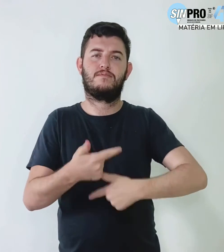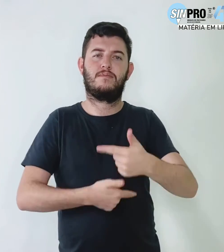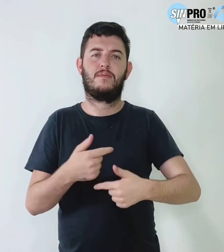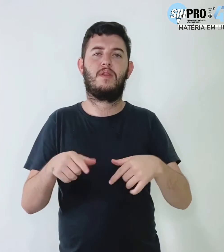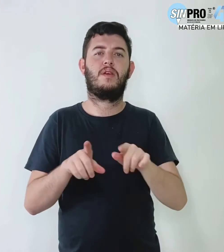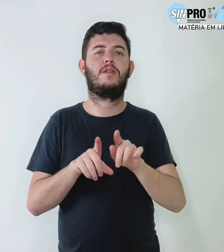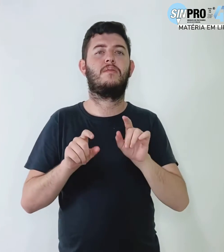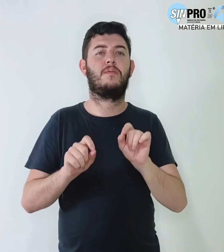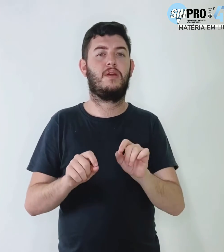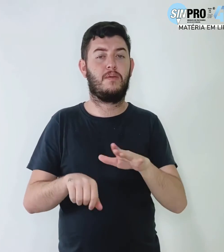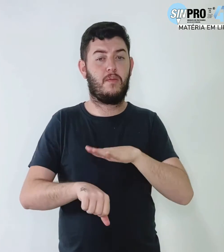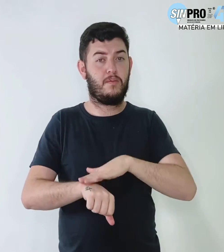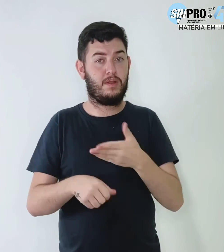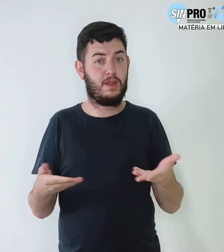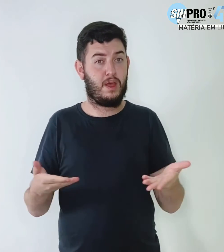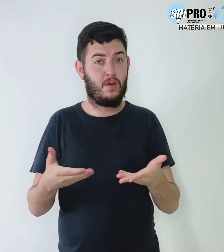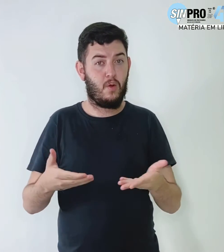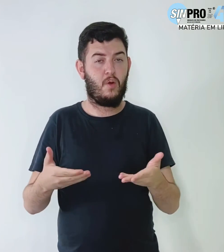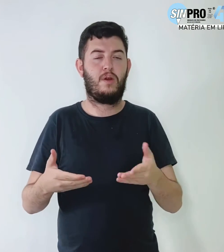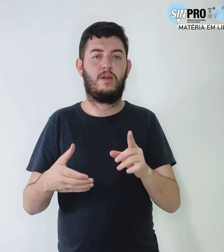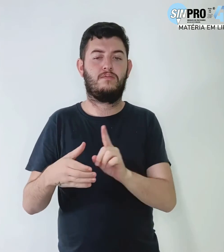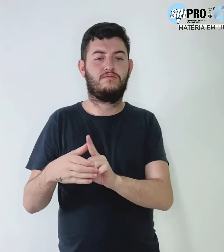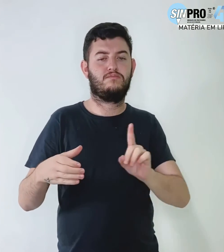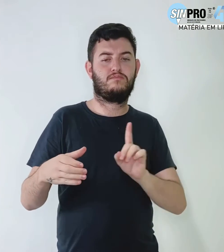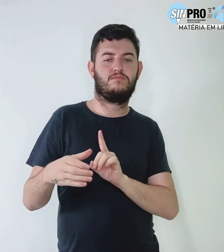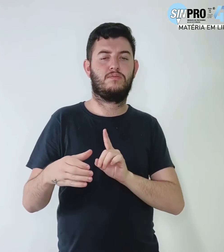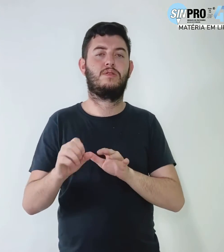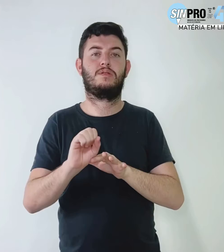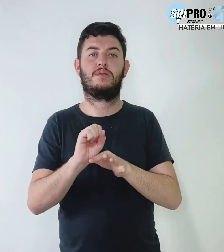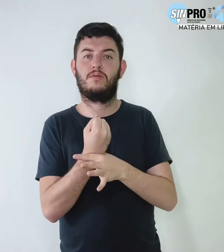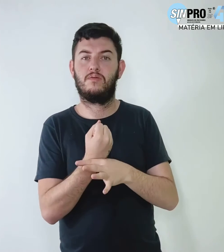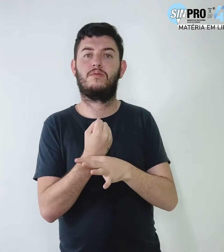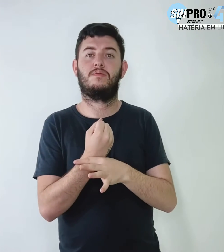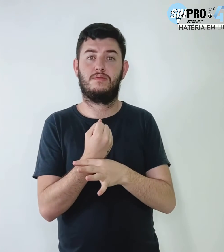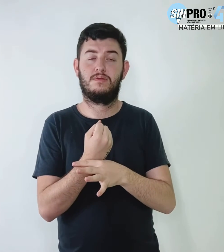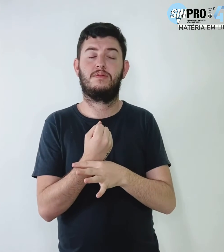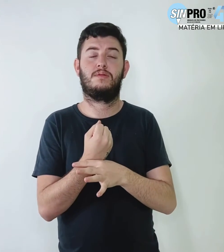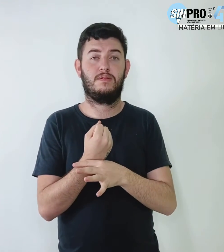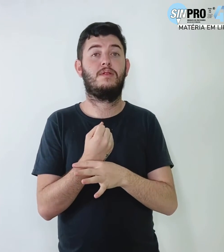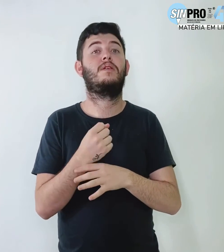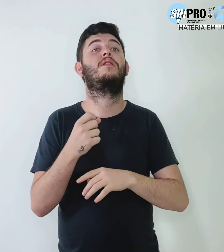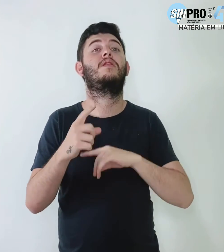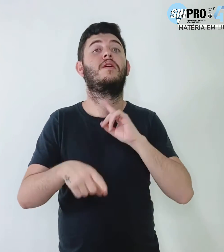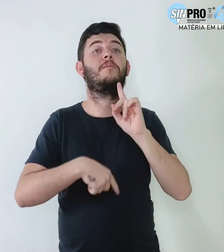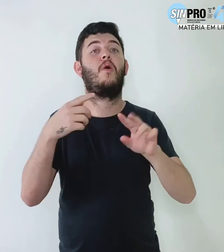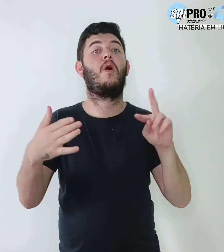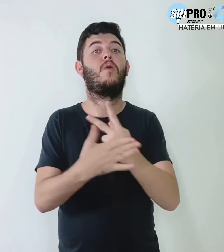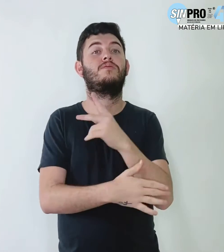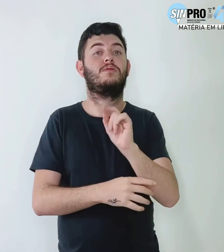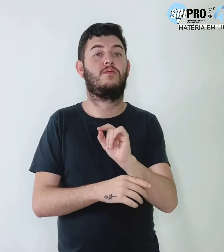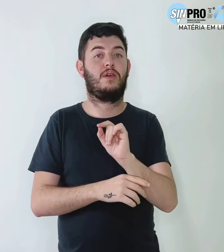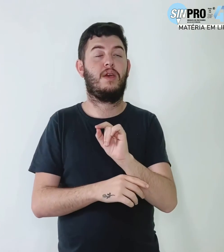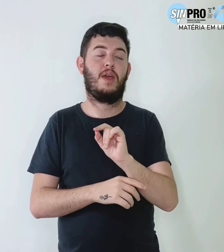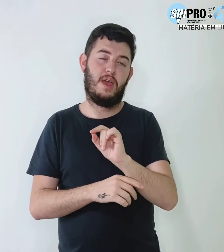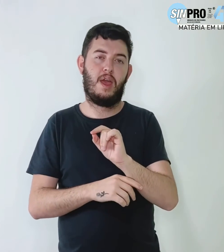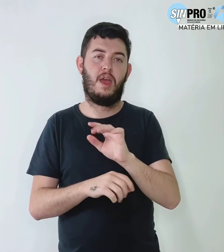econômicas, diminuir o isolamento físico das pessoas com segurança. Somente quando